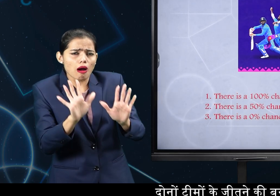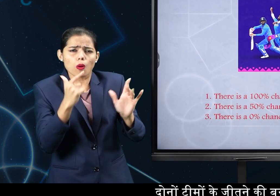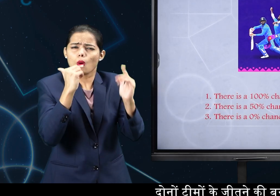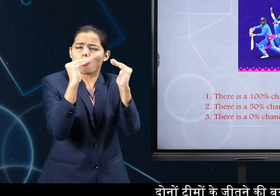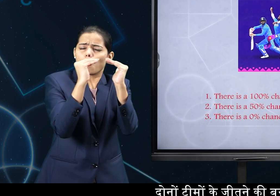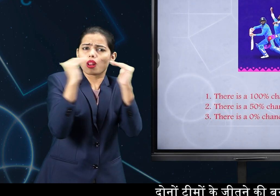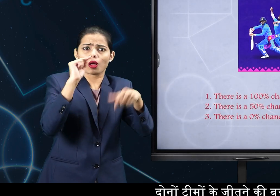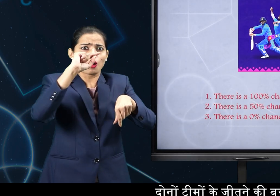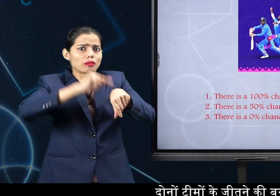है।